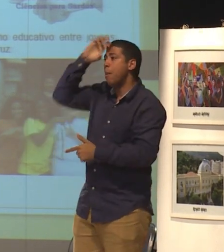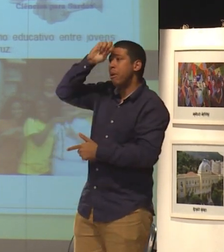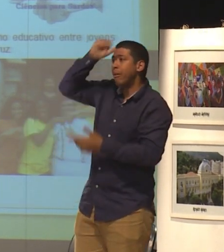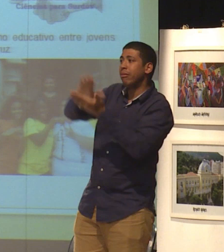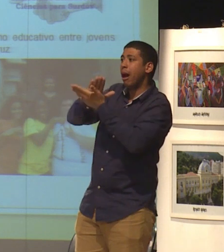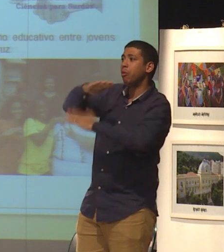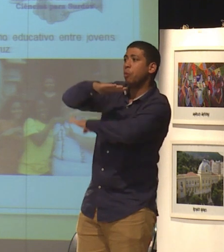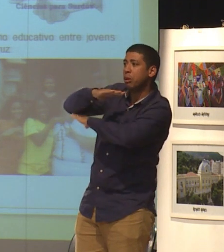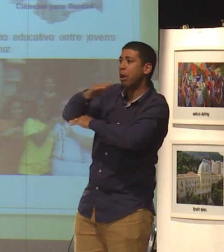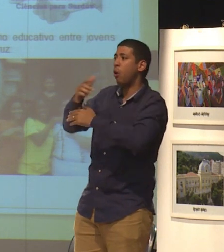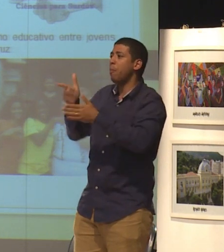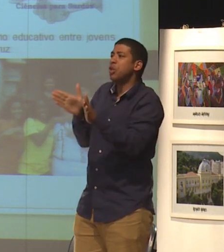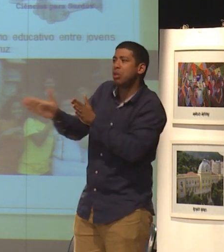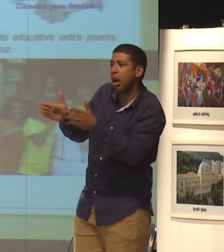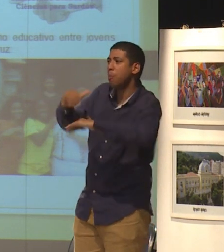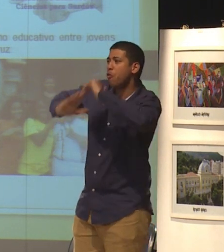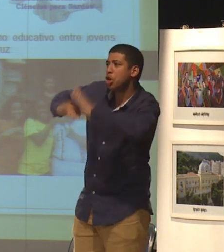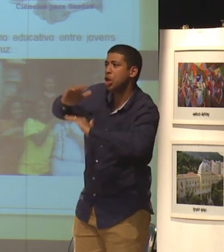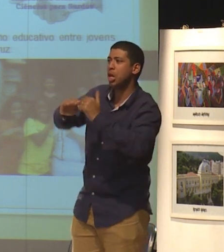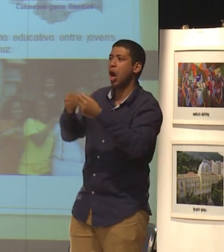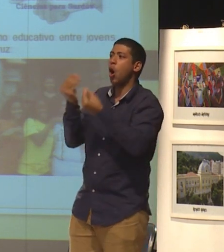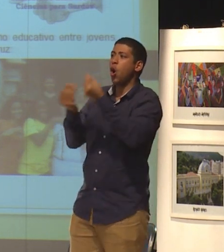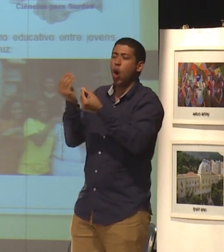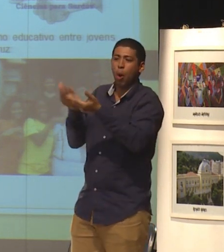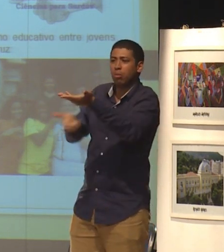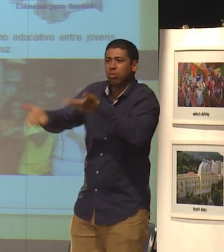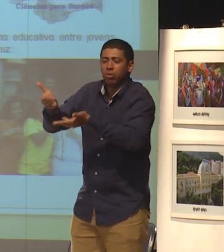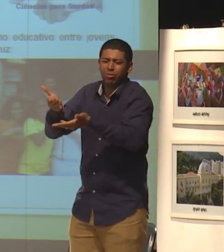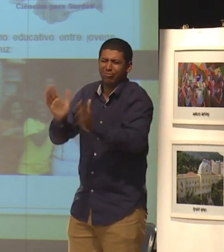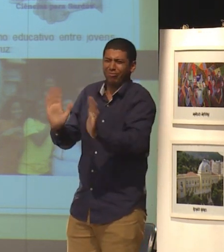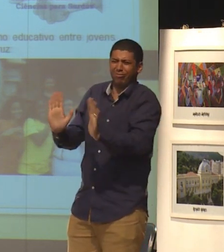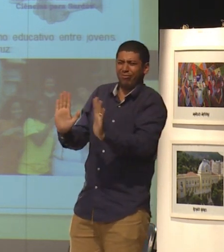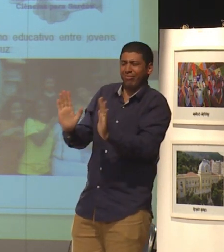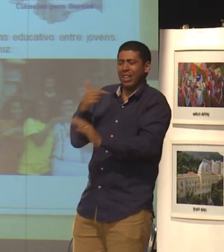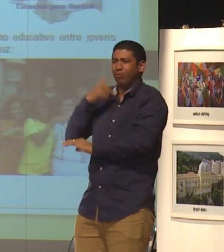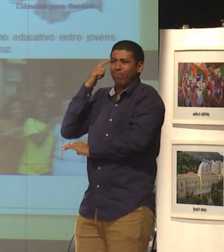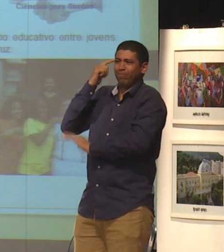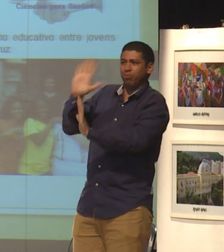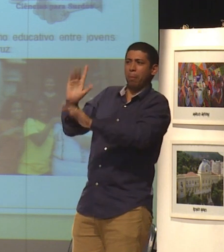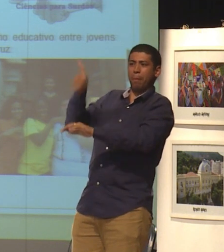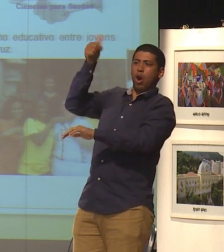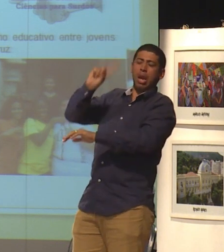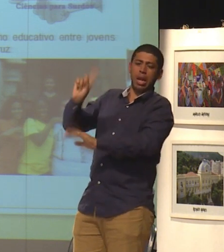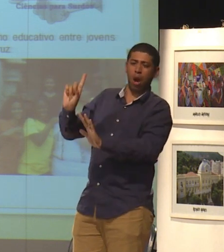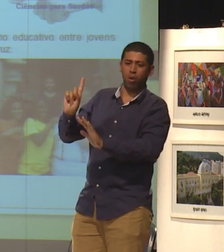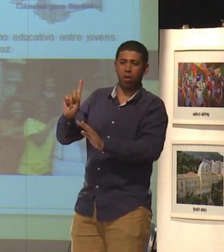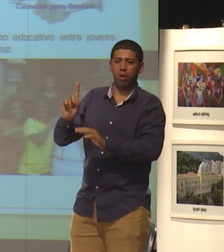eu tinha um compromisso, né? Eu não queria um compromisso, né? Então, assim, eu não me sentia apto,